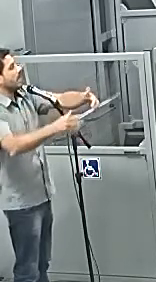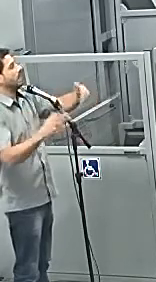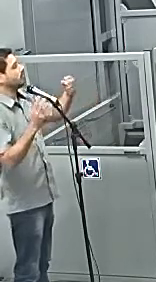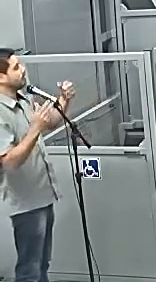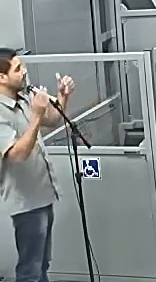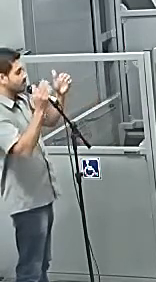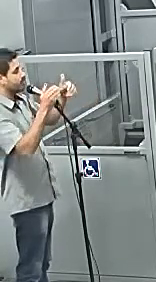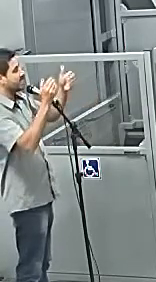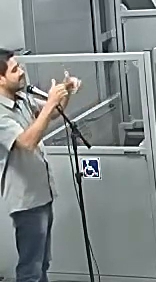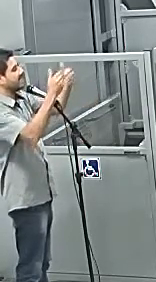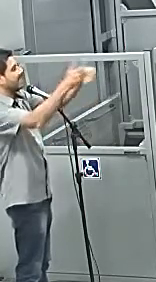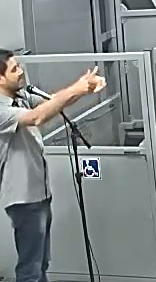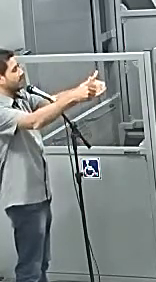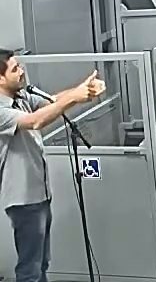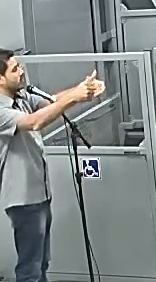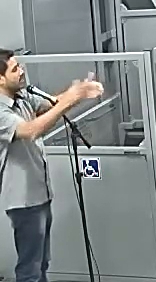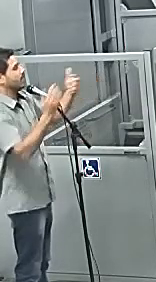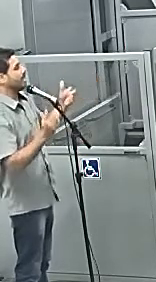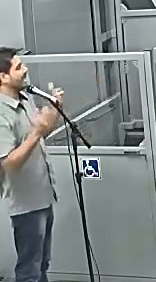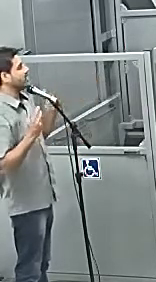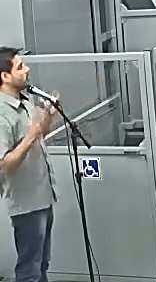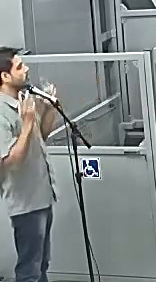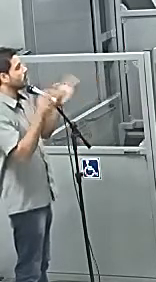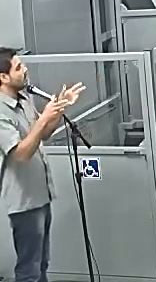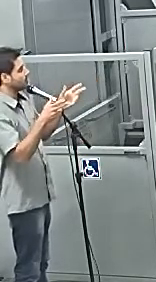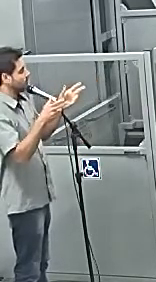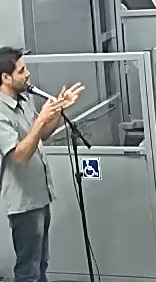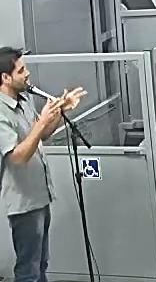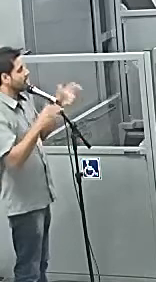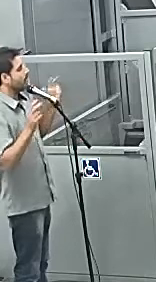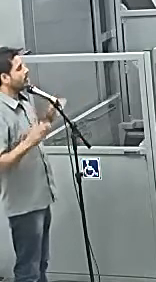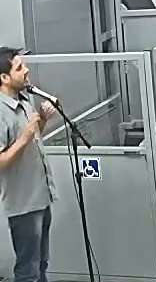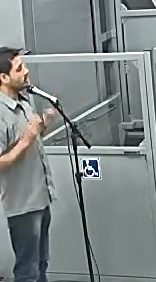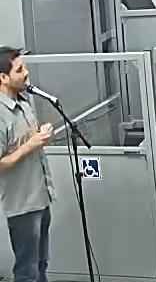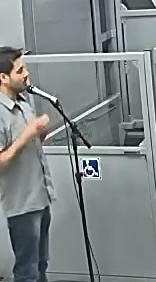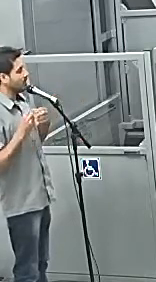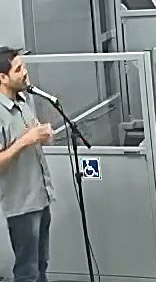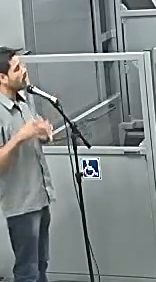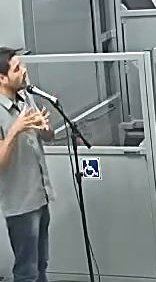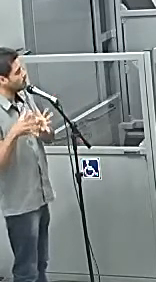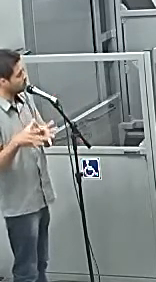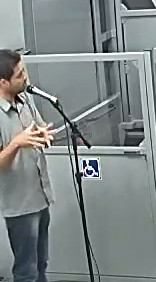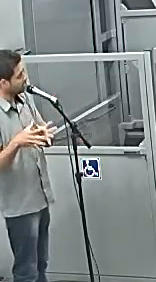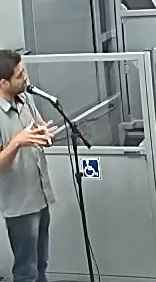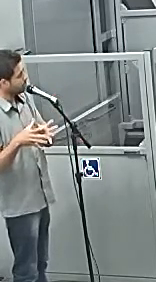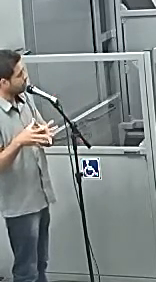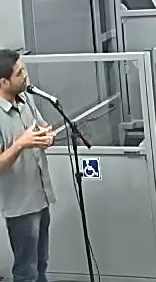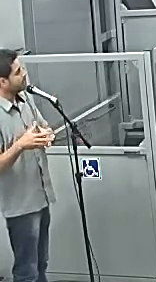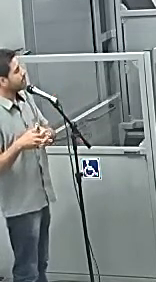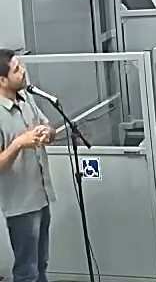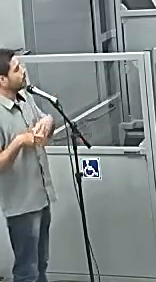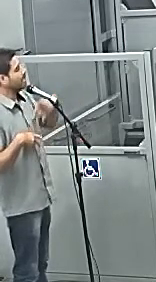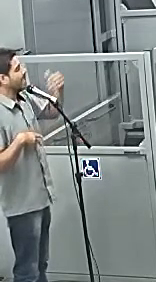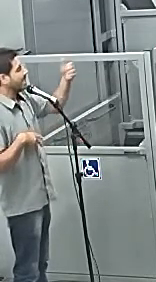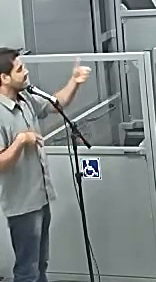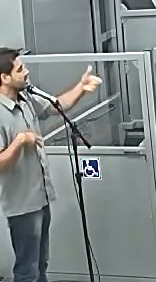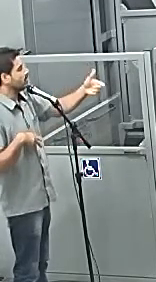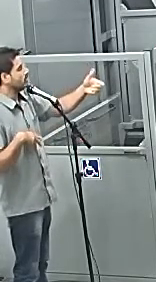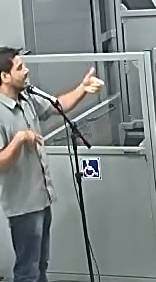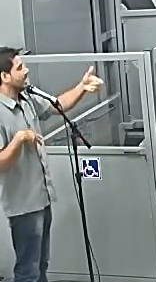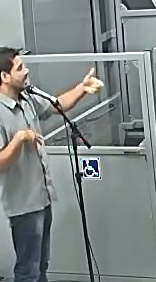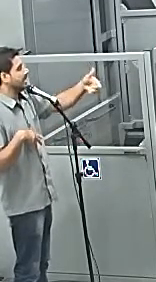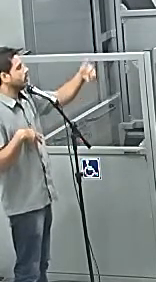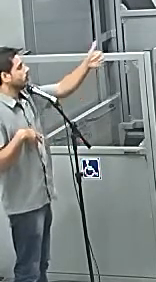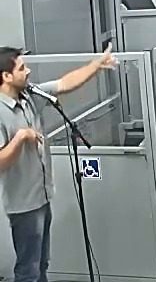público aí nós vamos precisar dar as mãos para que as duas comissões possam atuar de forma conjunta porque a